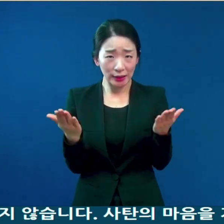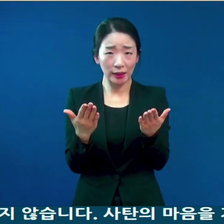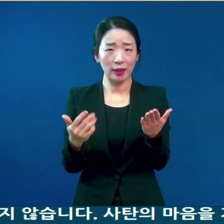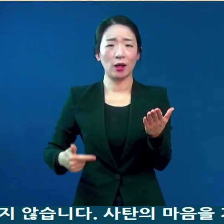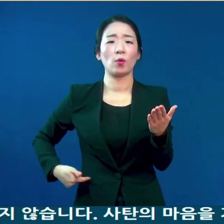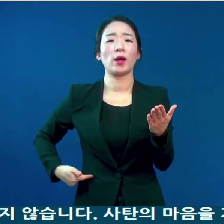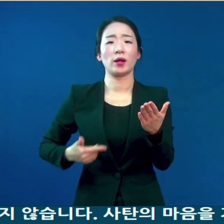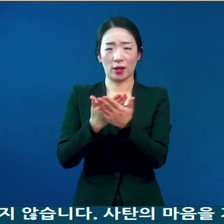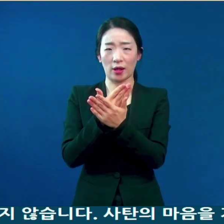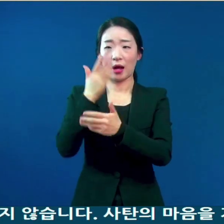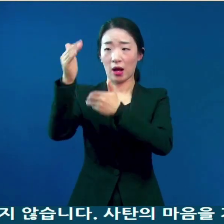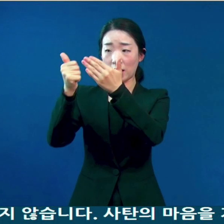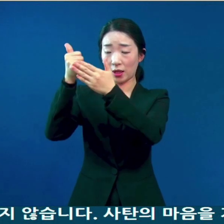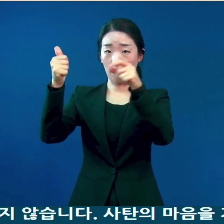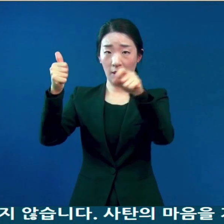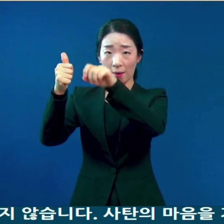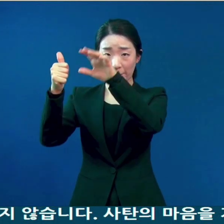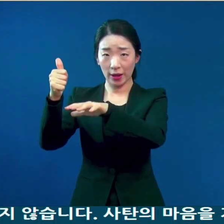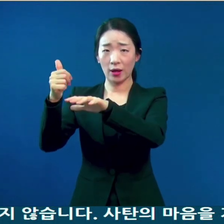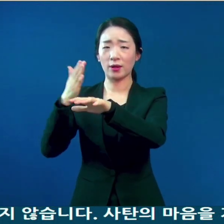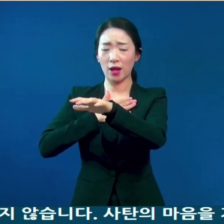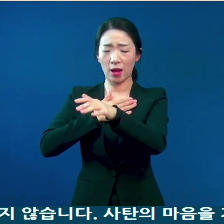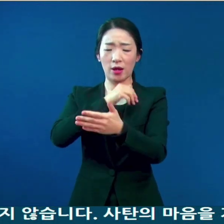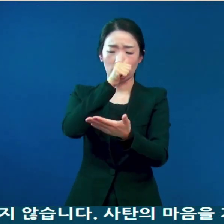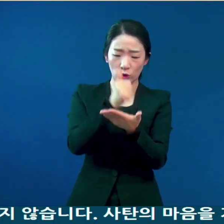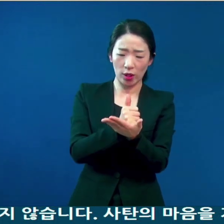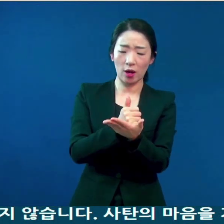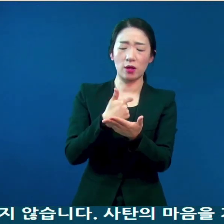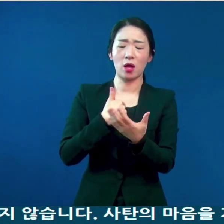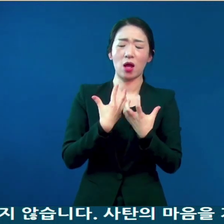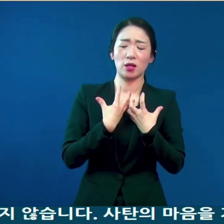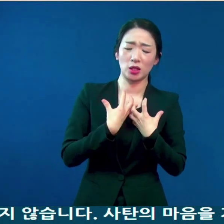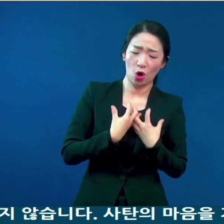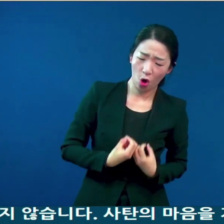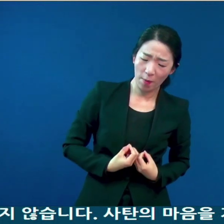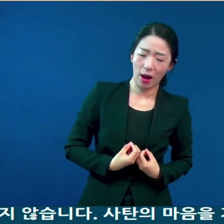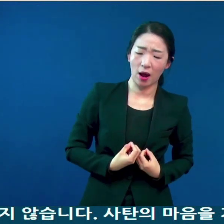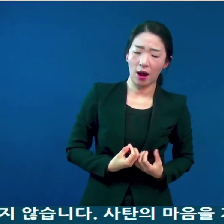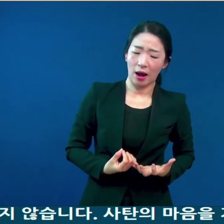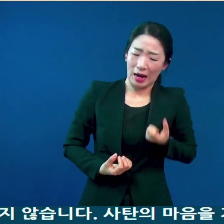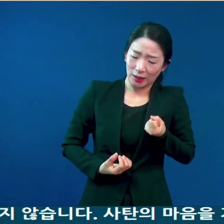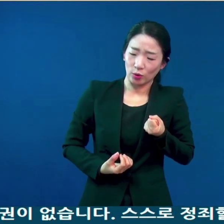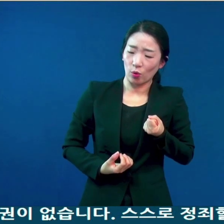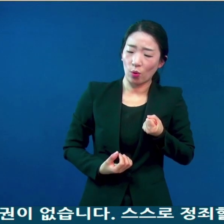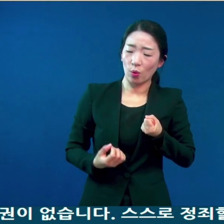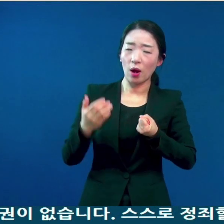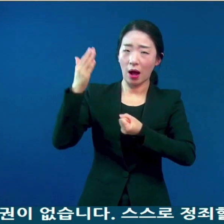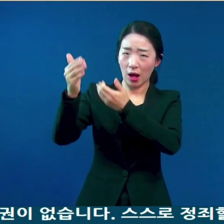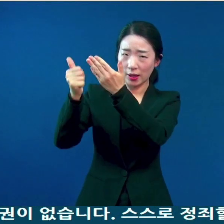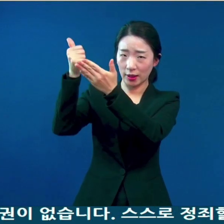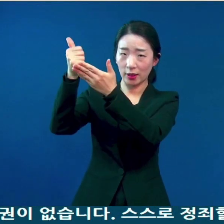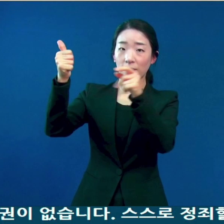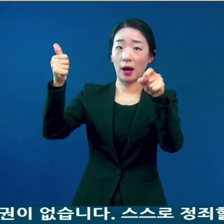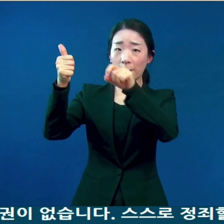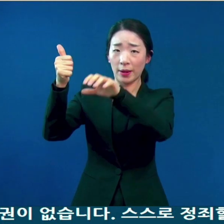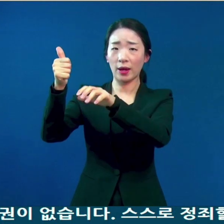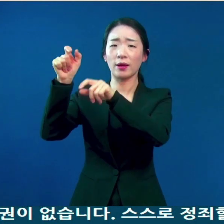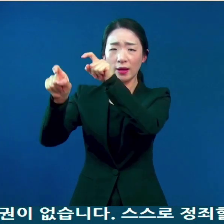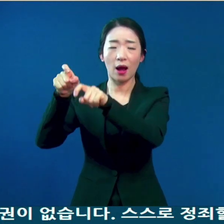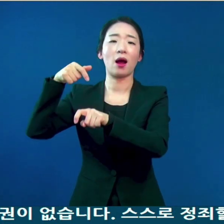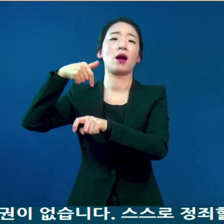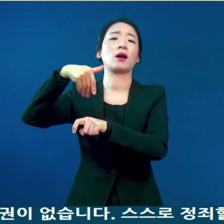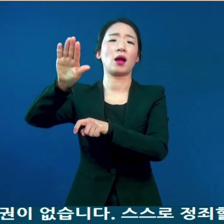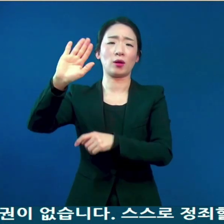앞에 그 죄의 책임과 내가 가지고 있는 절망감을 들고 나가야 되는 것이죠. 이렇게 나가려니까